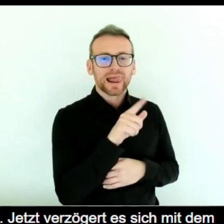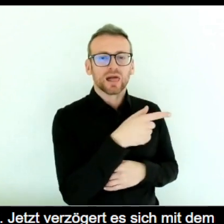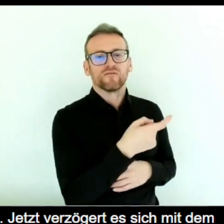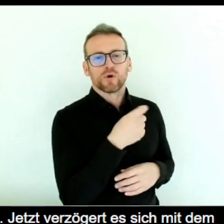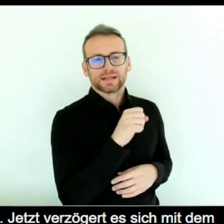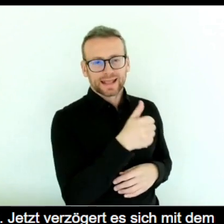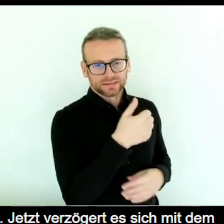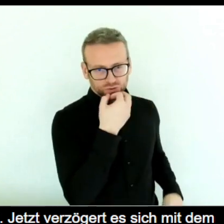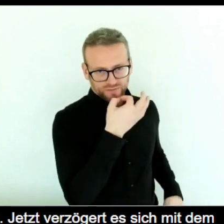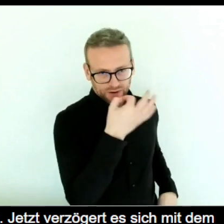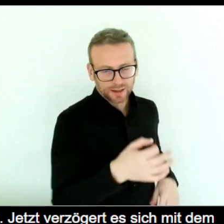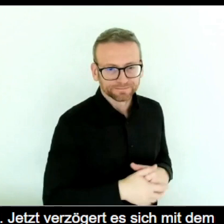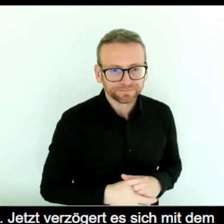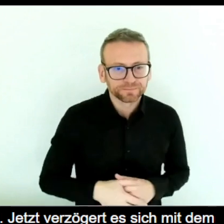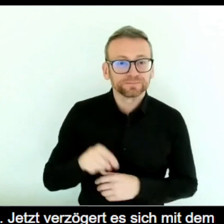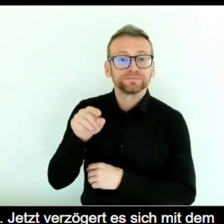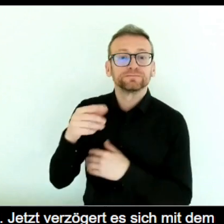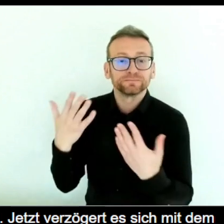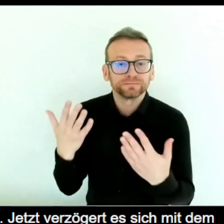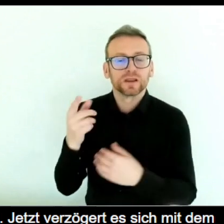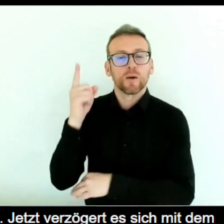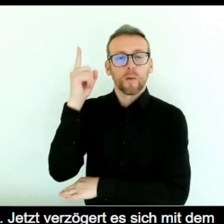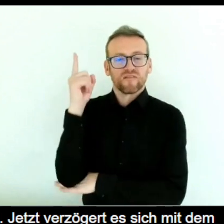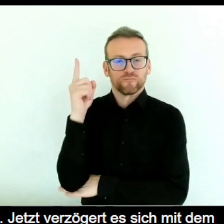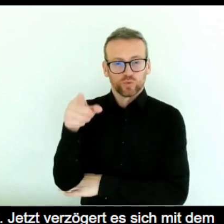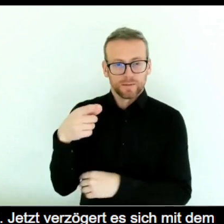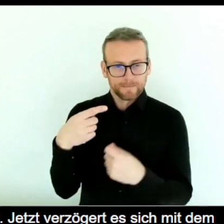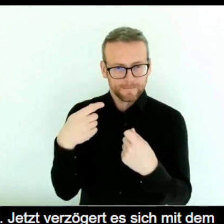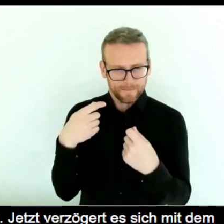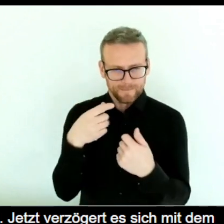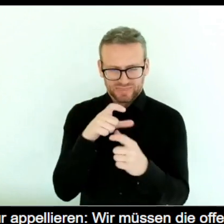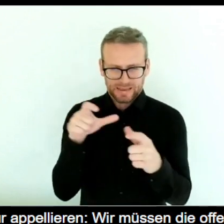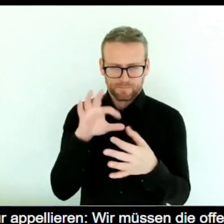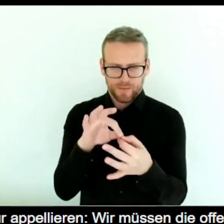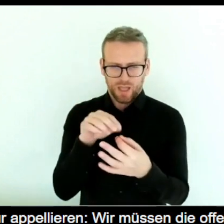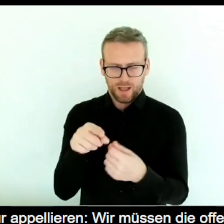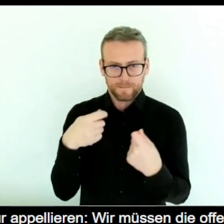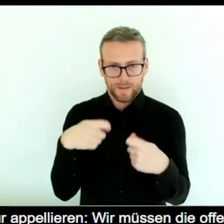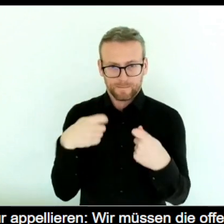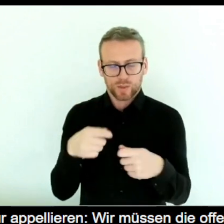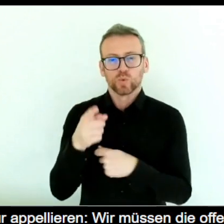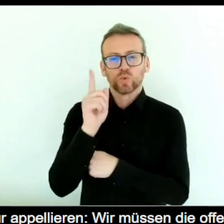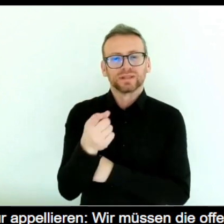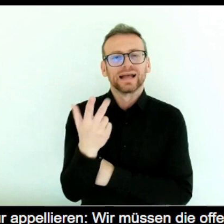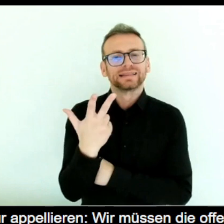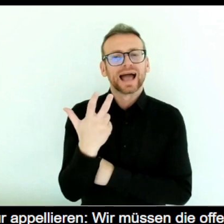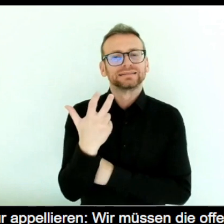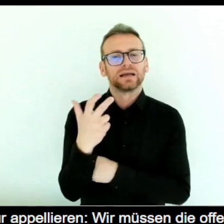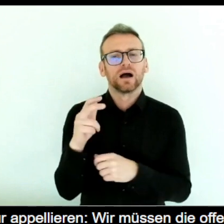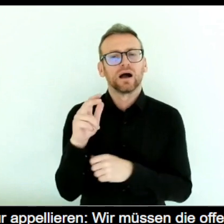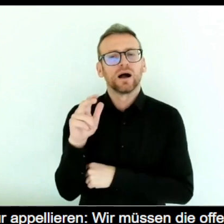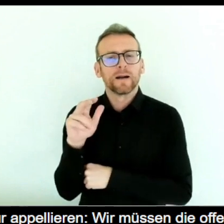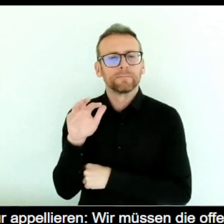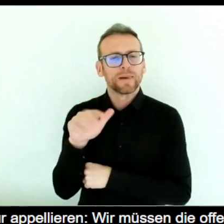nicht ganz täusche, auch so, dass da immer wieder Bürger auch dagegen klagen. Rechnen Sie damit jetzt auch, dass da weniger geklagt wird oder betrifft es